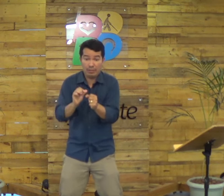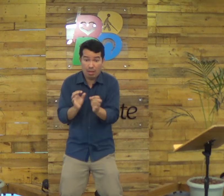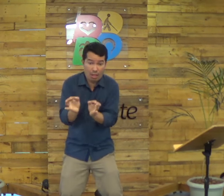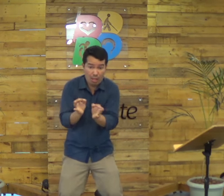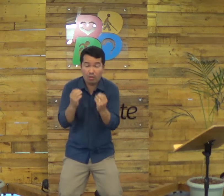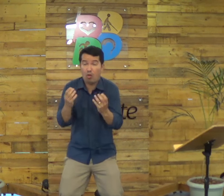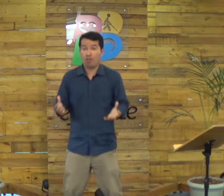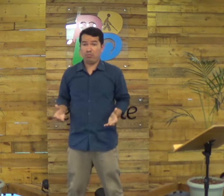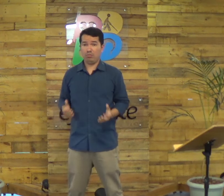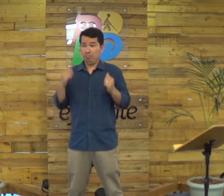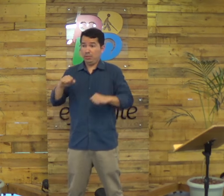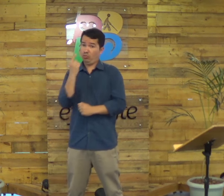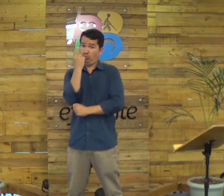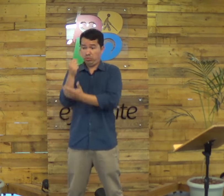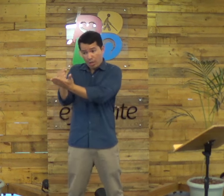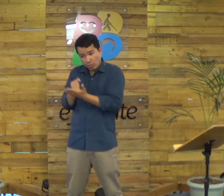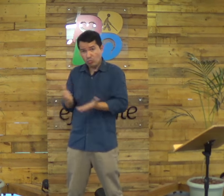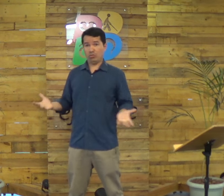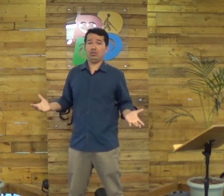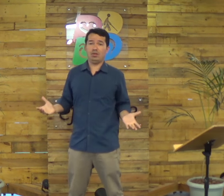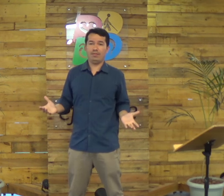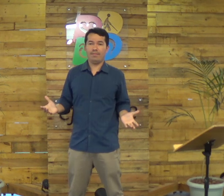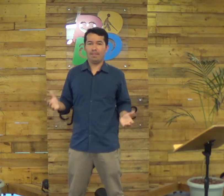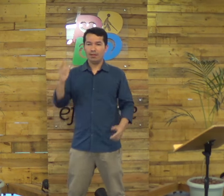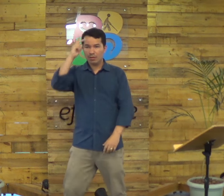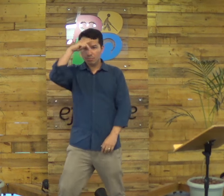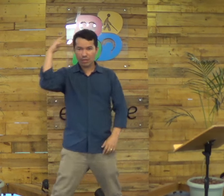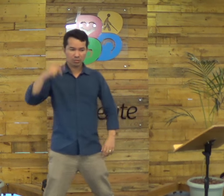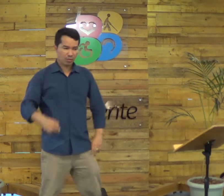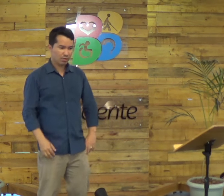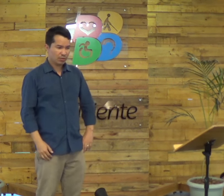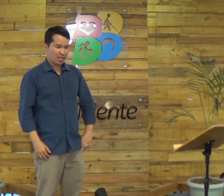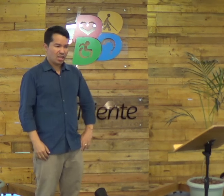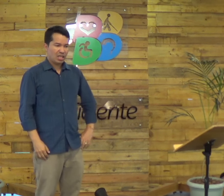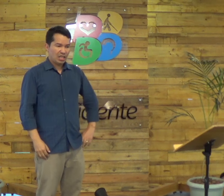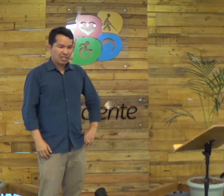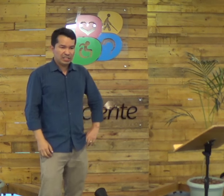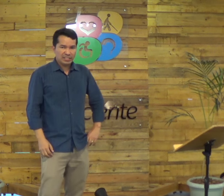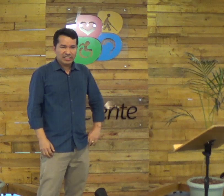eu tenho entregação, fazer as coisas, eu preciso de alguém que me ajude, o Pascal olhou,